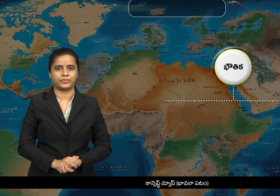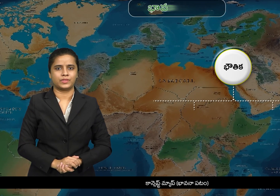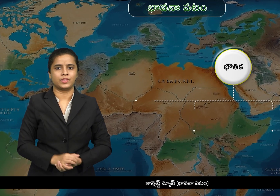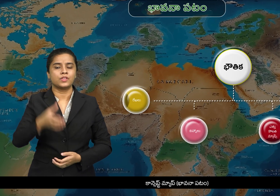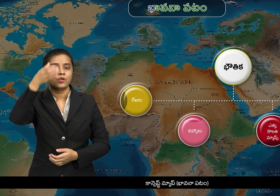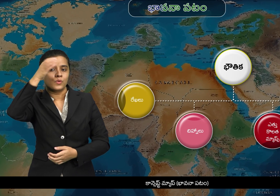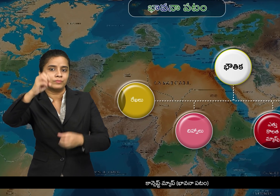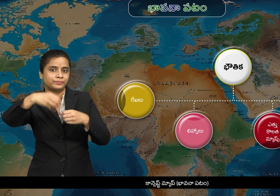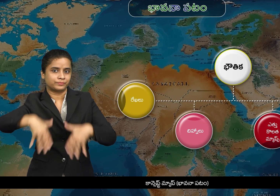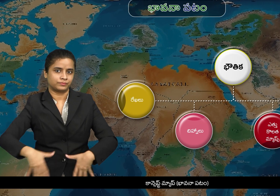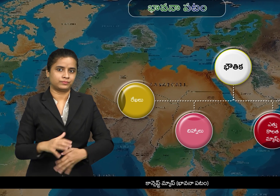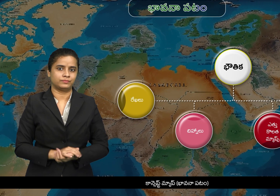కాన్సెప్ట్ మ్యాప్,